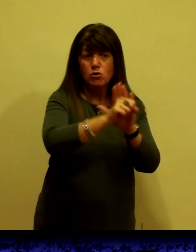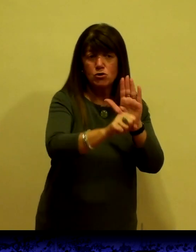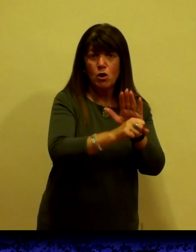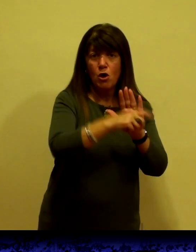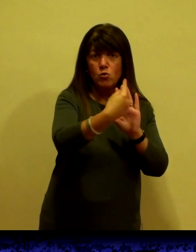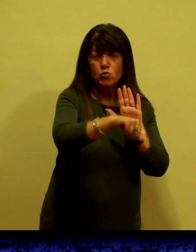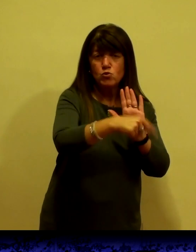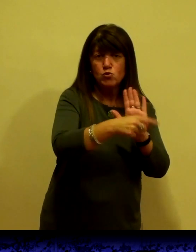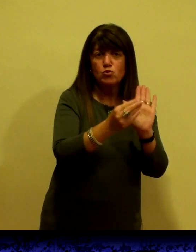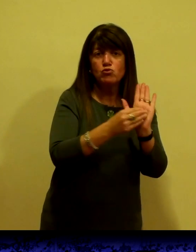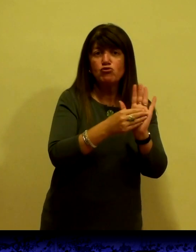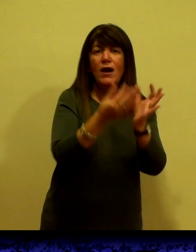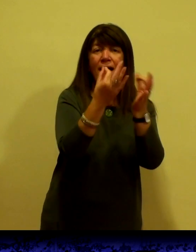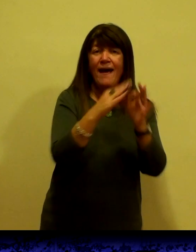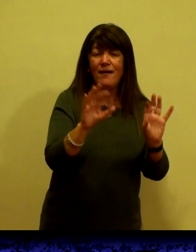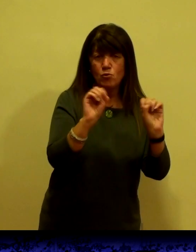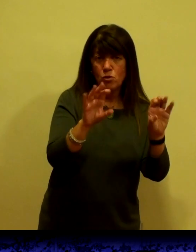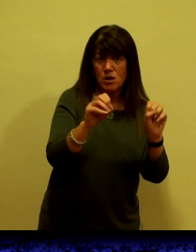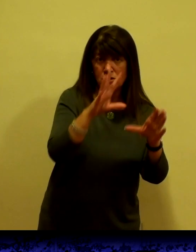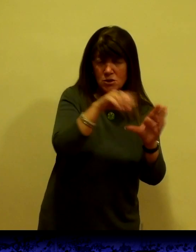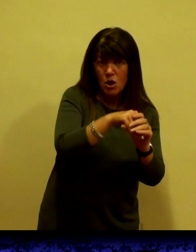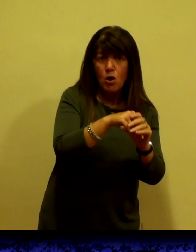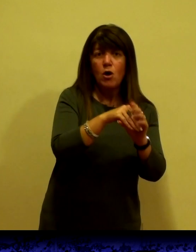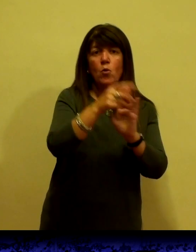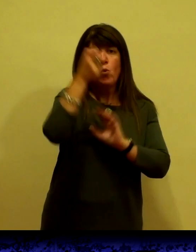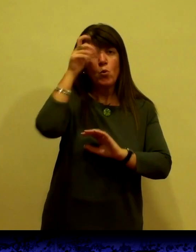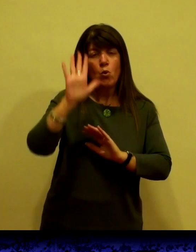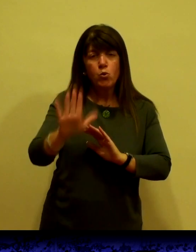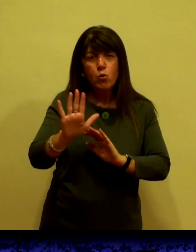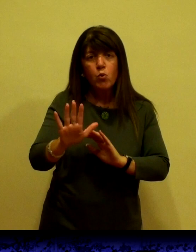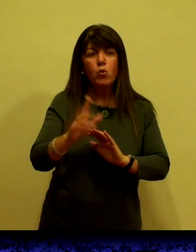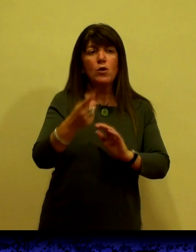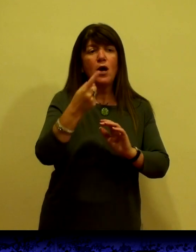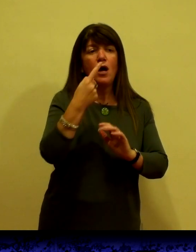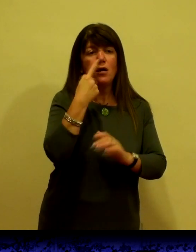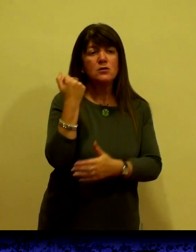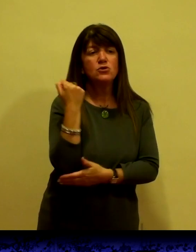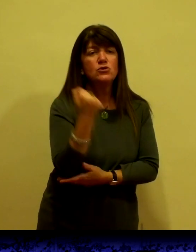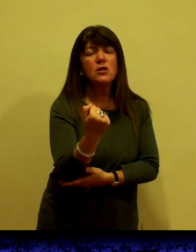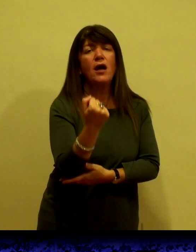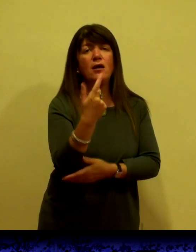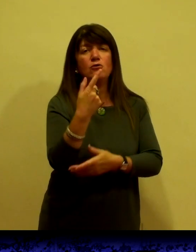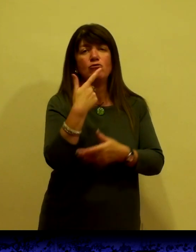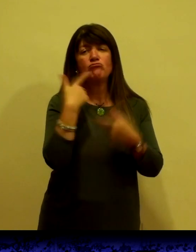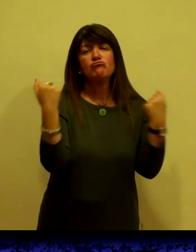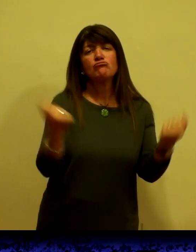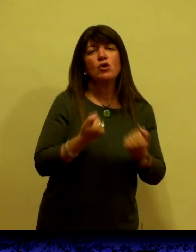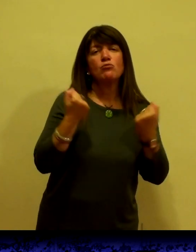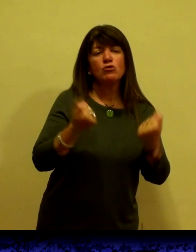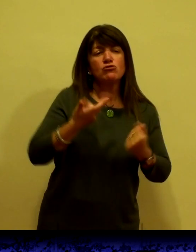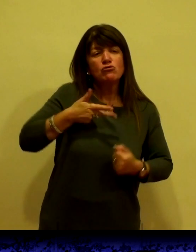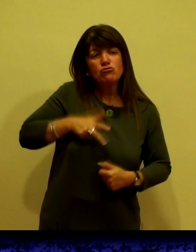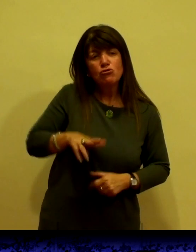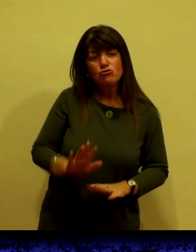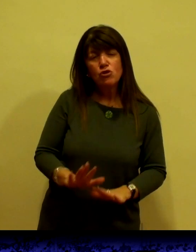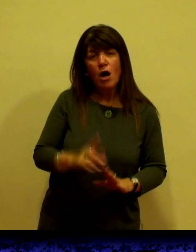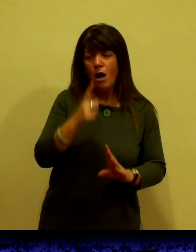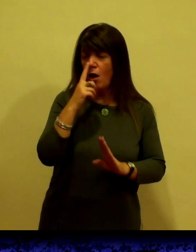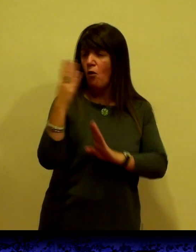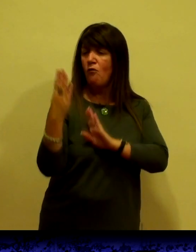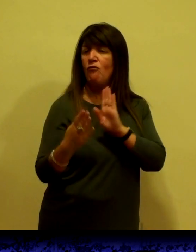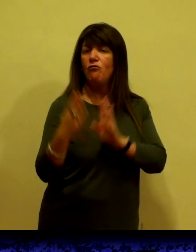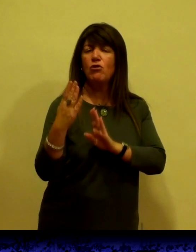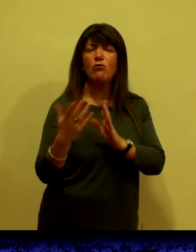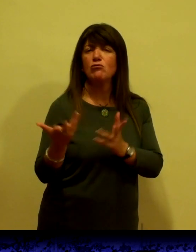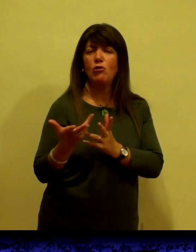connesso educazione, cultura, ma anche evidentemente sostegno e promozione sociale nei confronti di